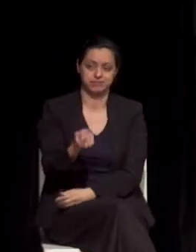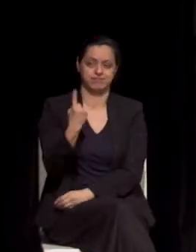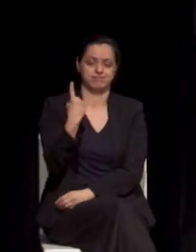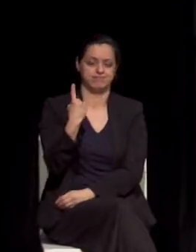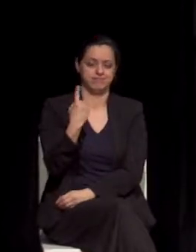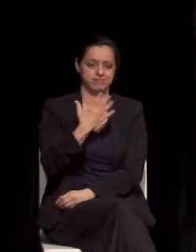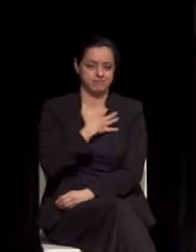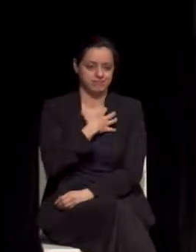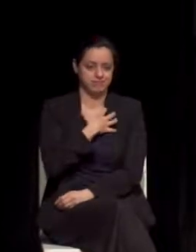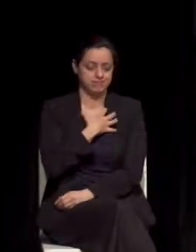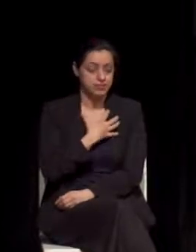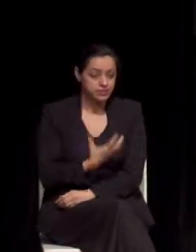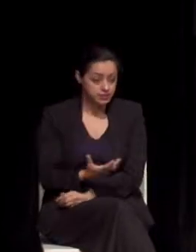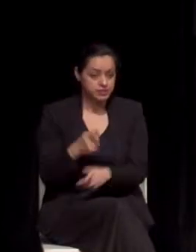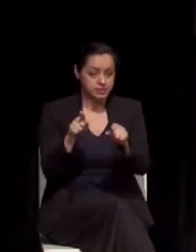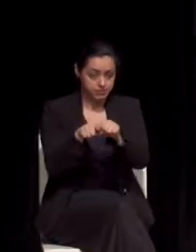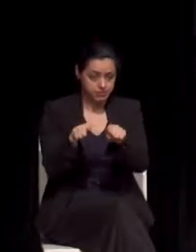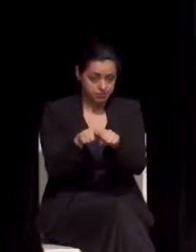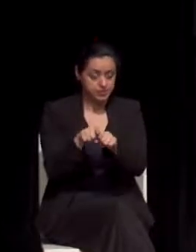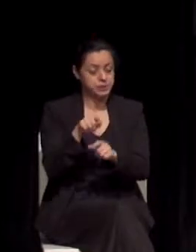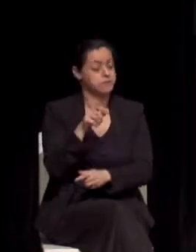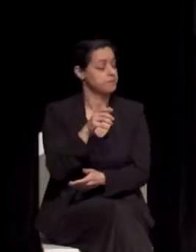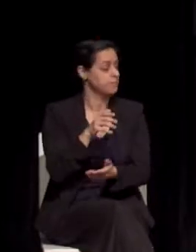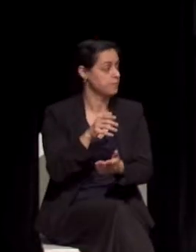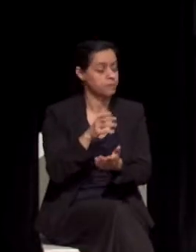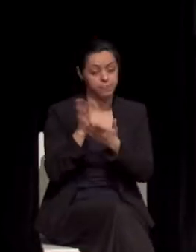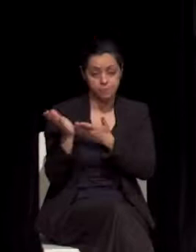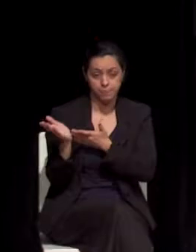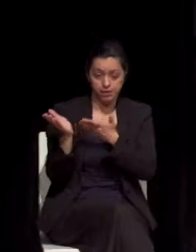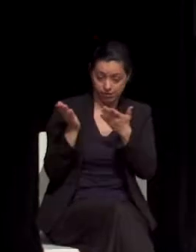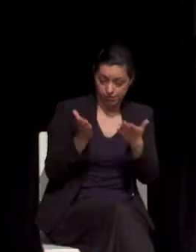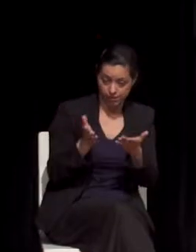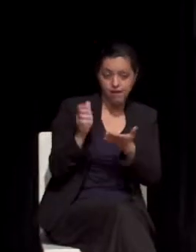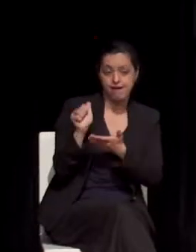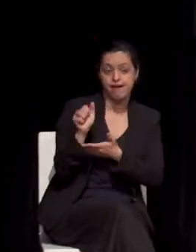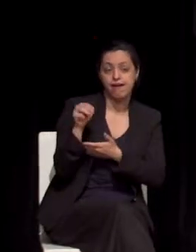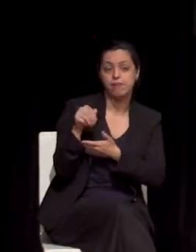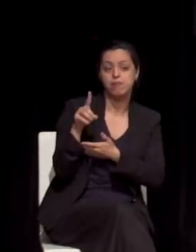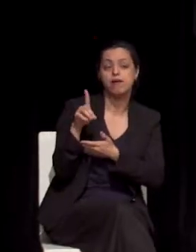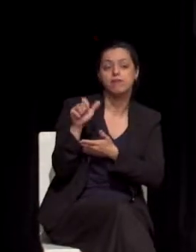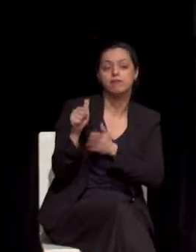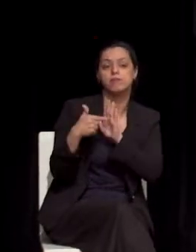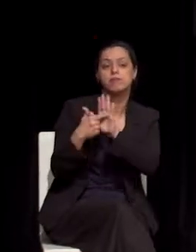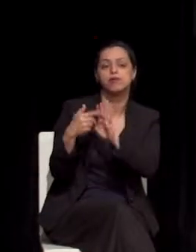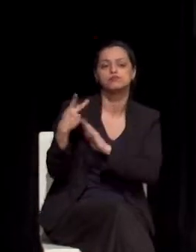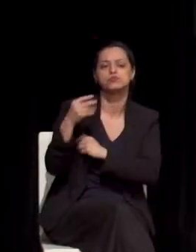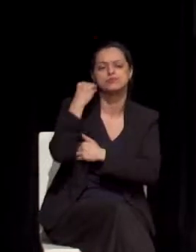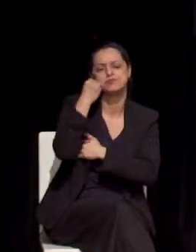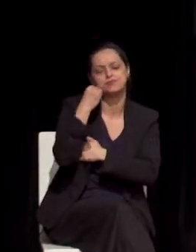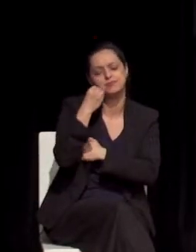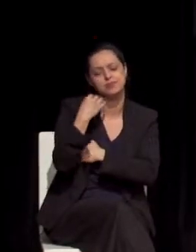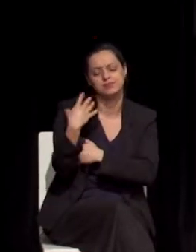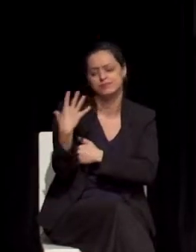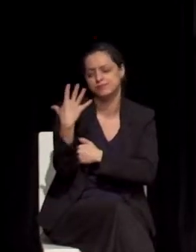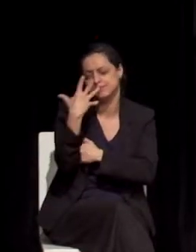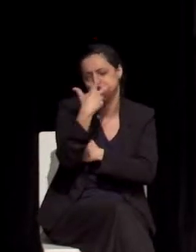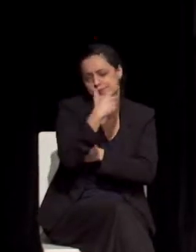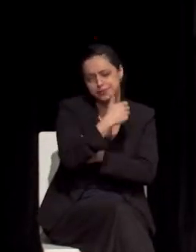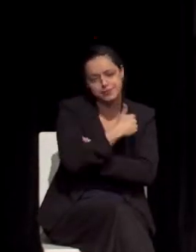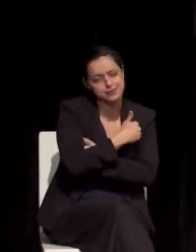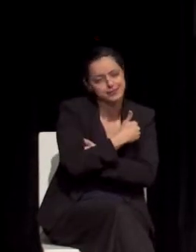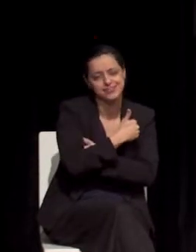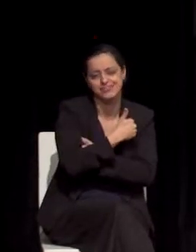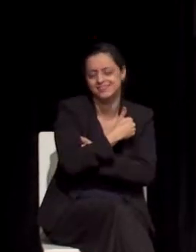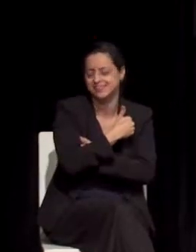A Amanda, por outro lado, trouxe uma experiência muito bonita, muito